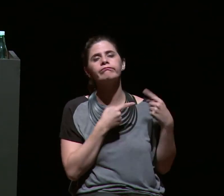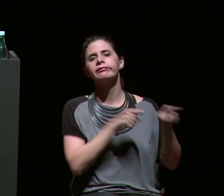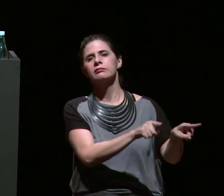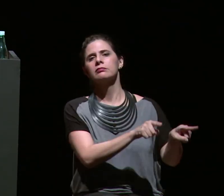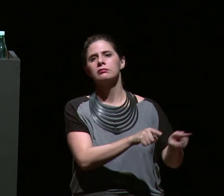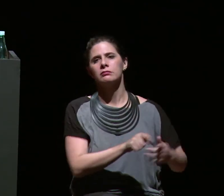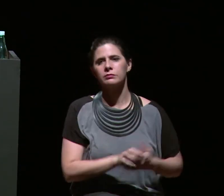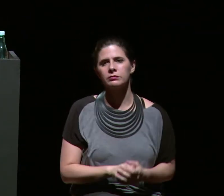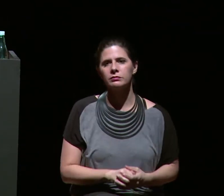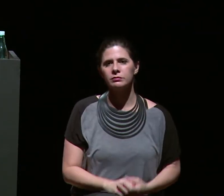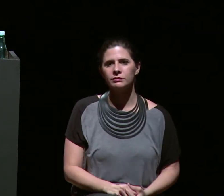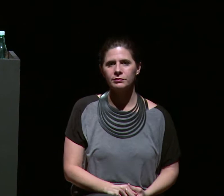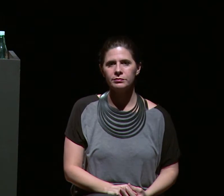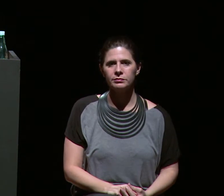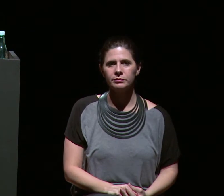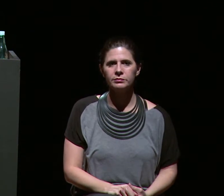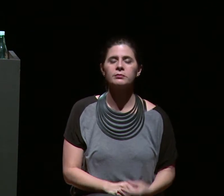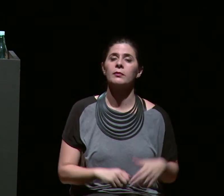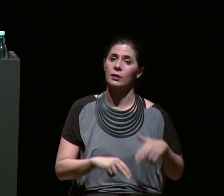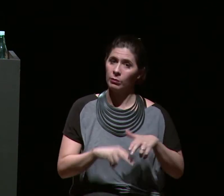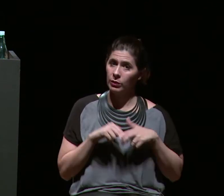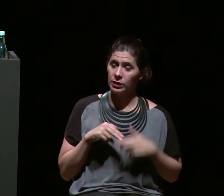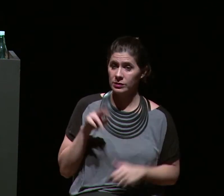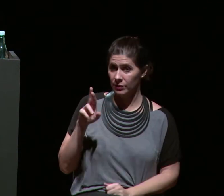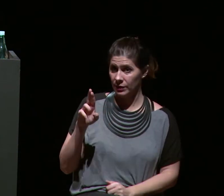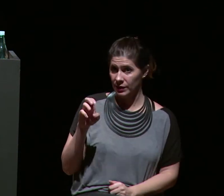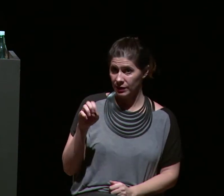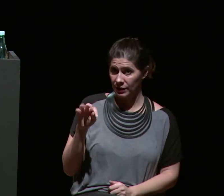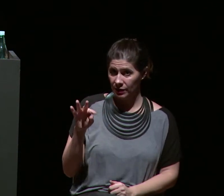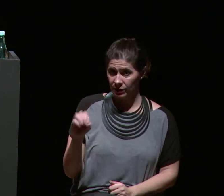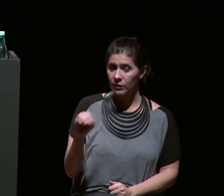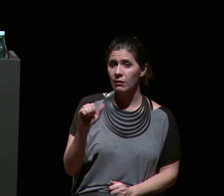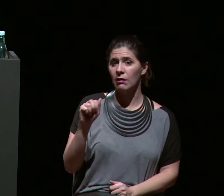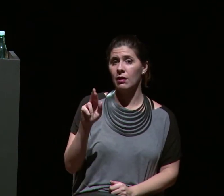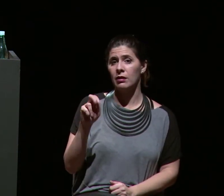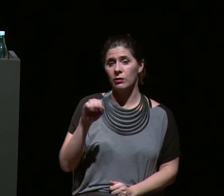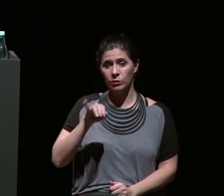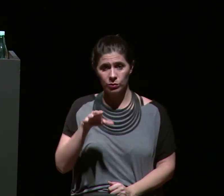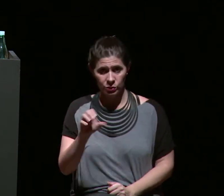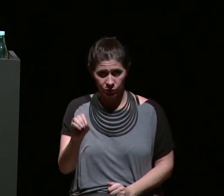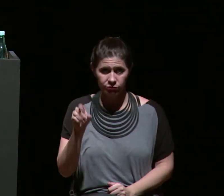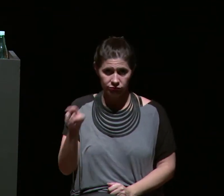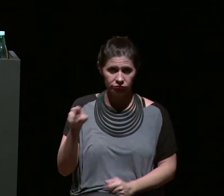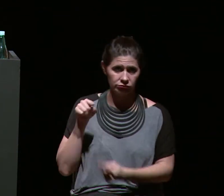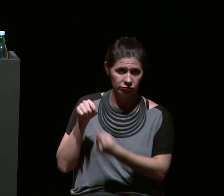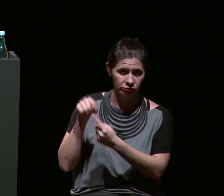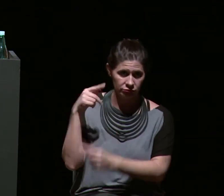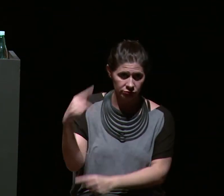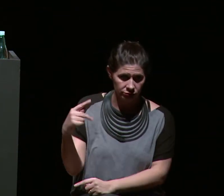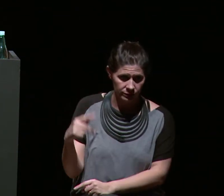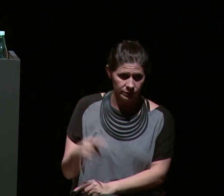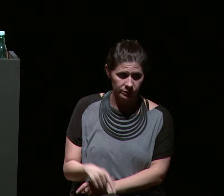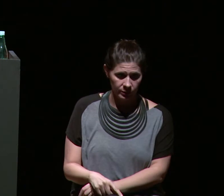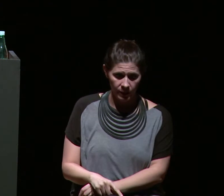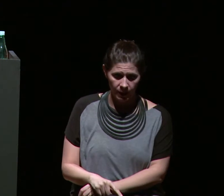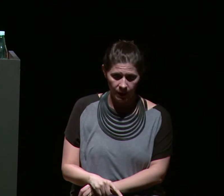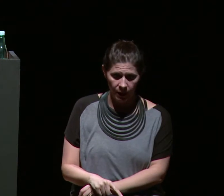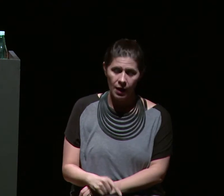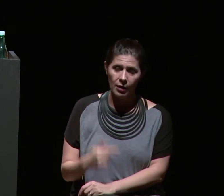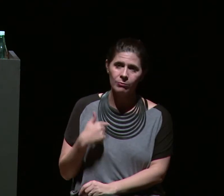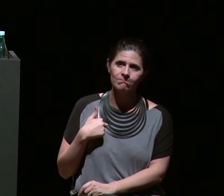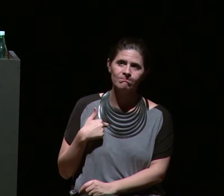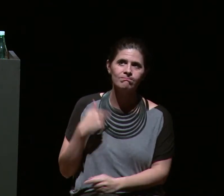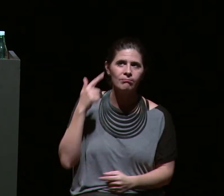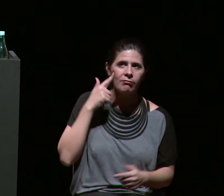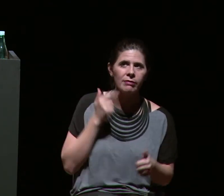sentido, aproxima a tarefa apresentada por Renato Araújo, em grande parte de seus textos, àquela realizada pela professora e diretora do Instituto de